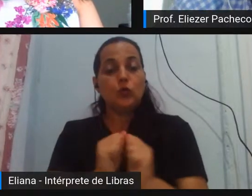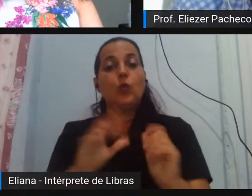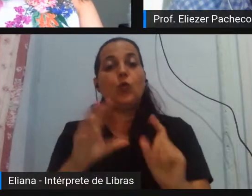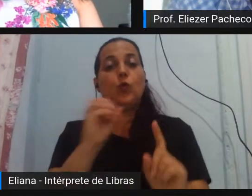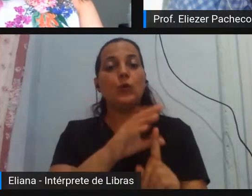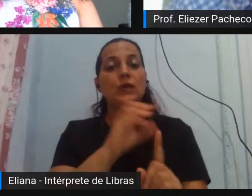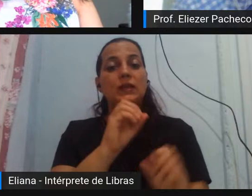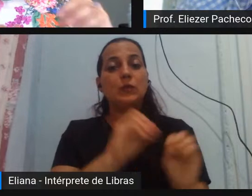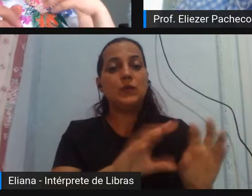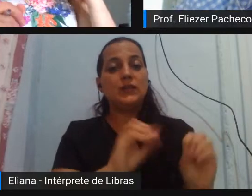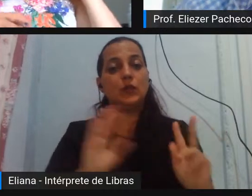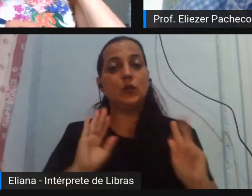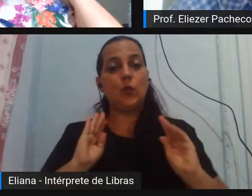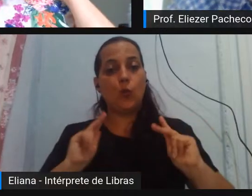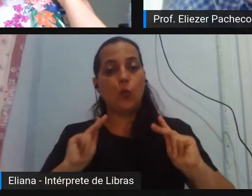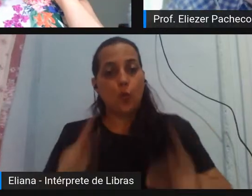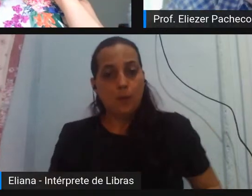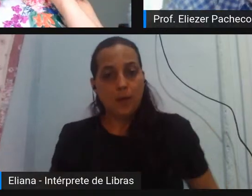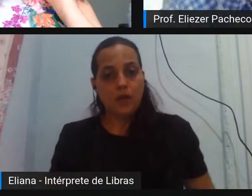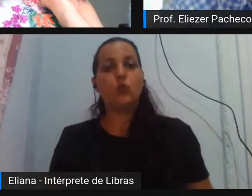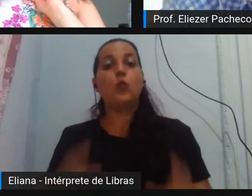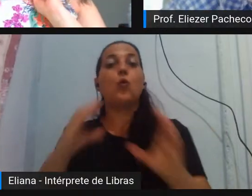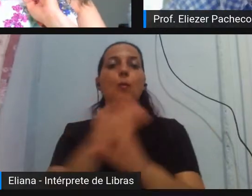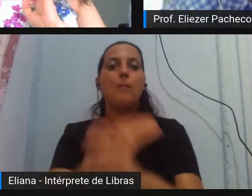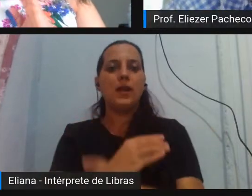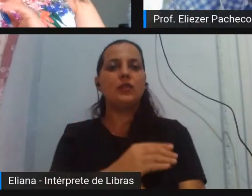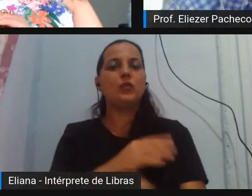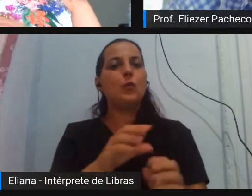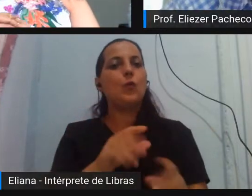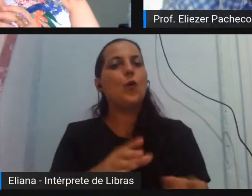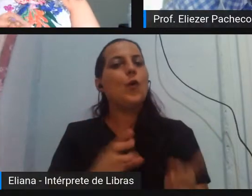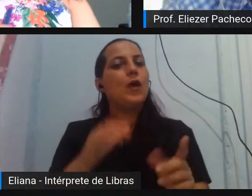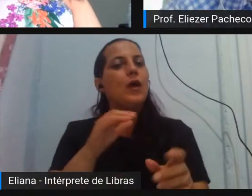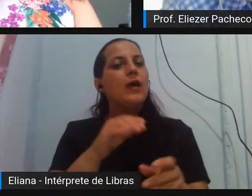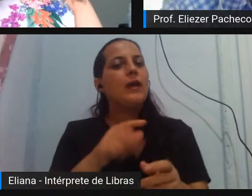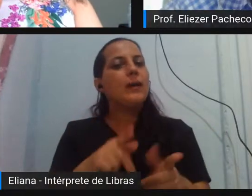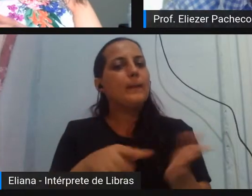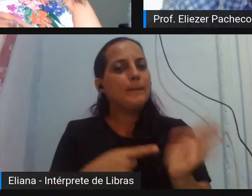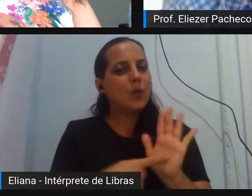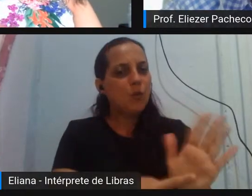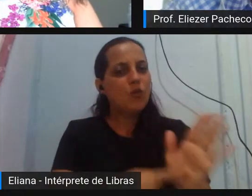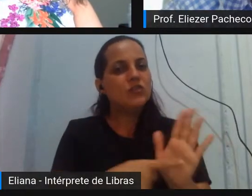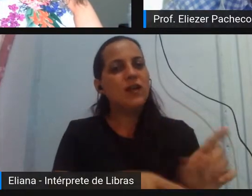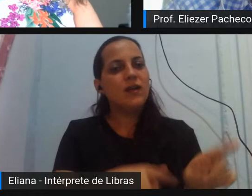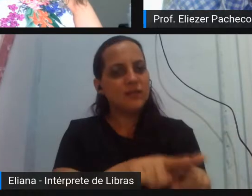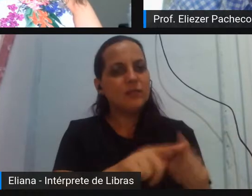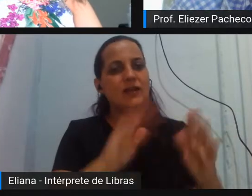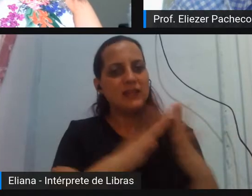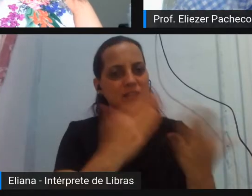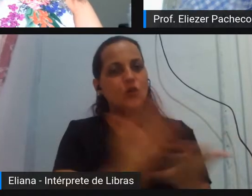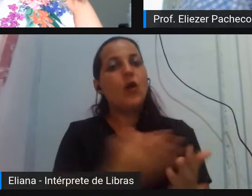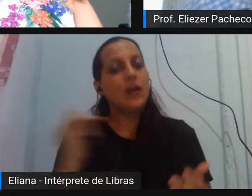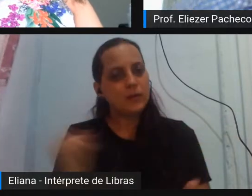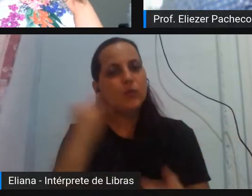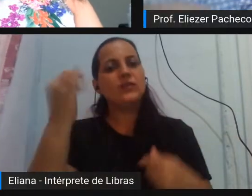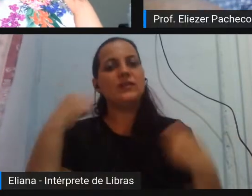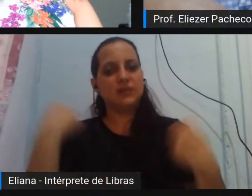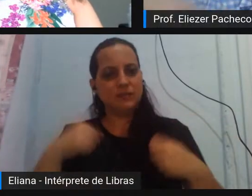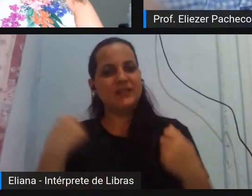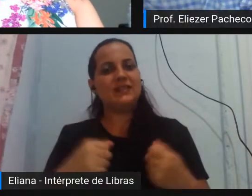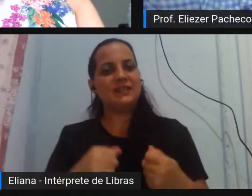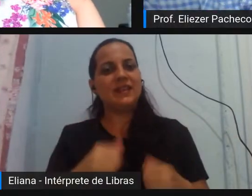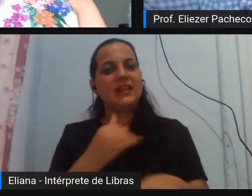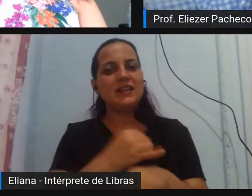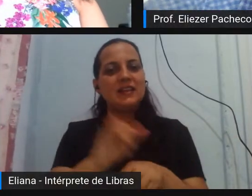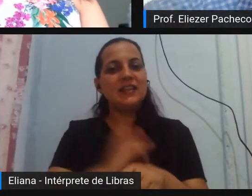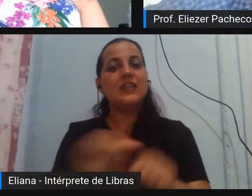escolas. Porque quando concebemos os institutos federais, um dos objetivos era exatamente que no âmbito